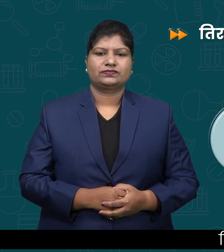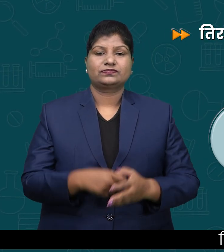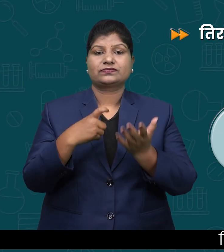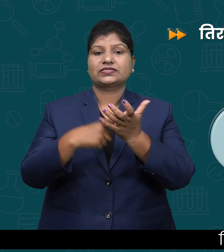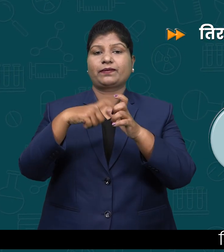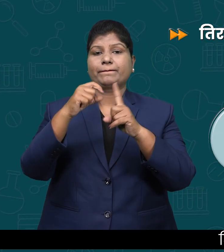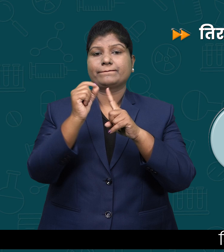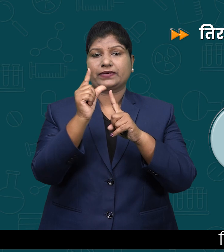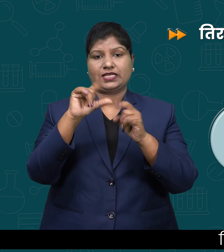तिरस्कार.